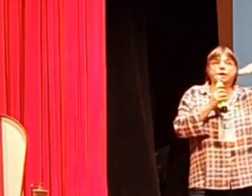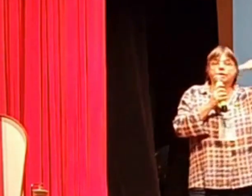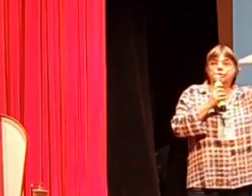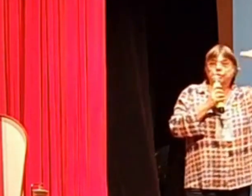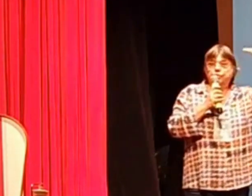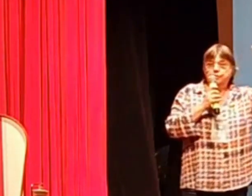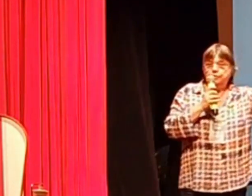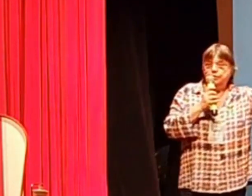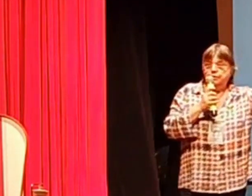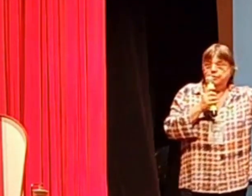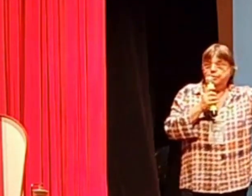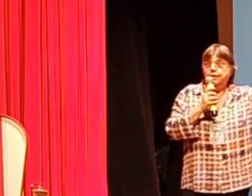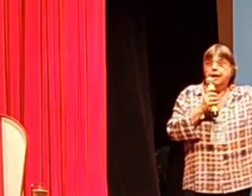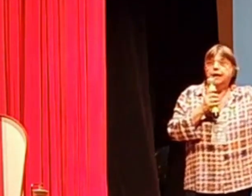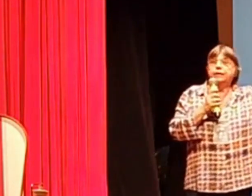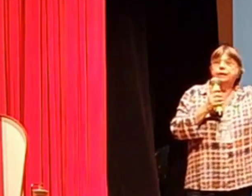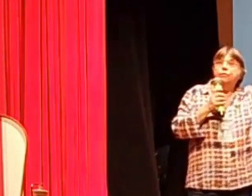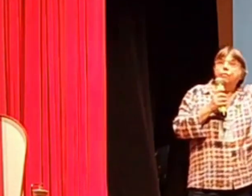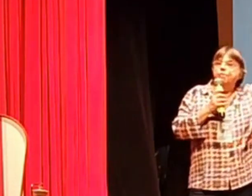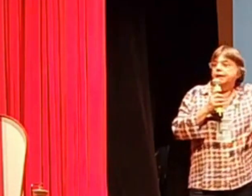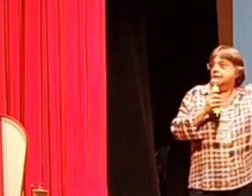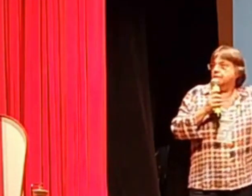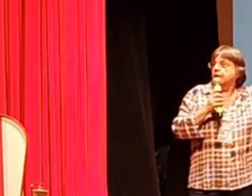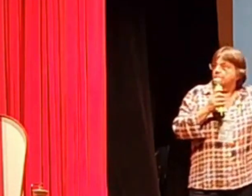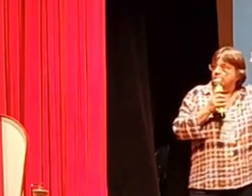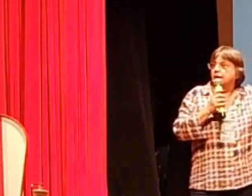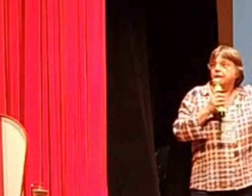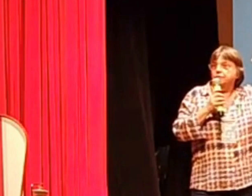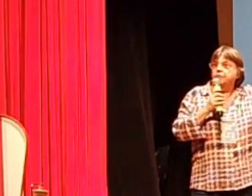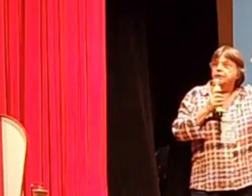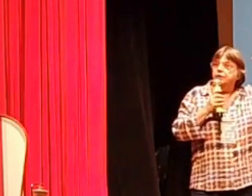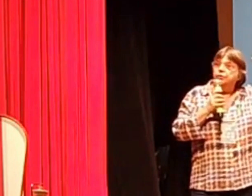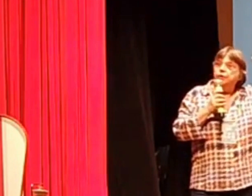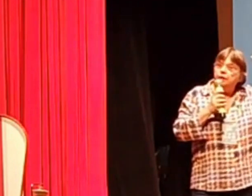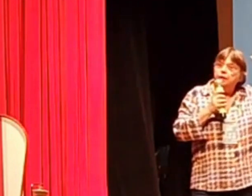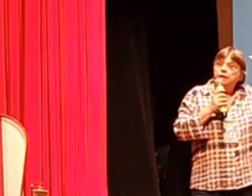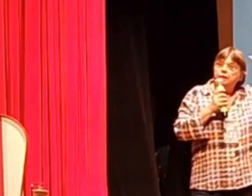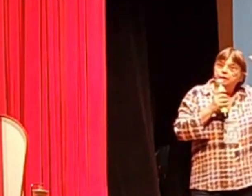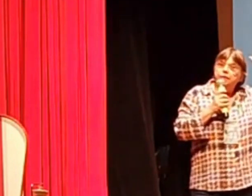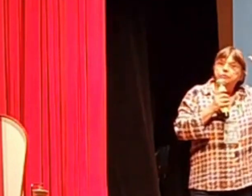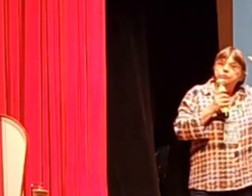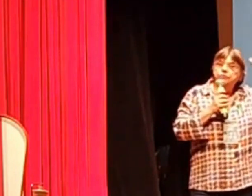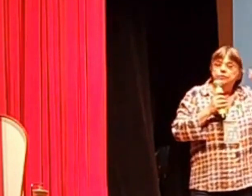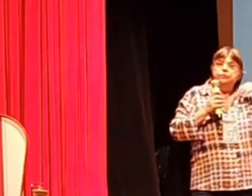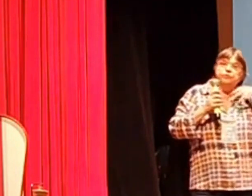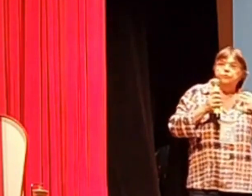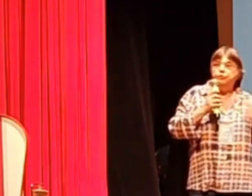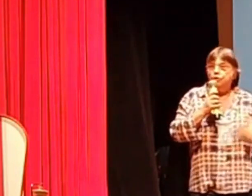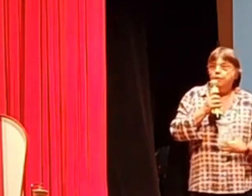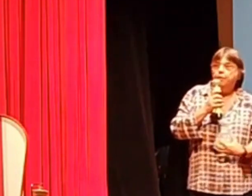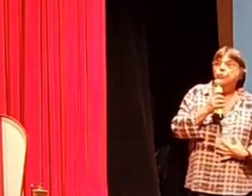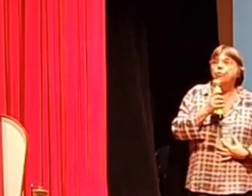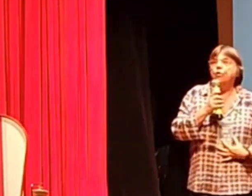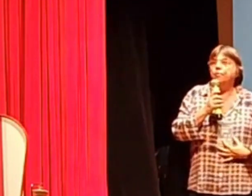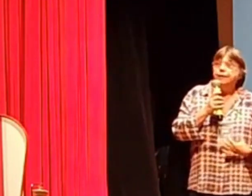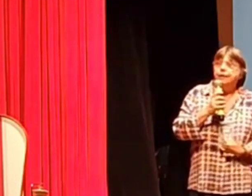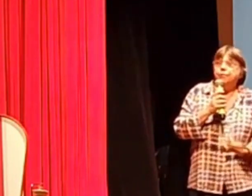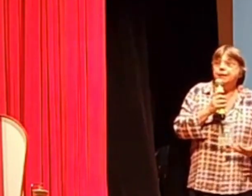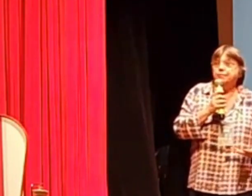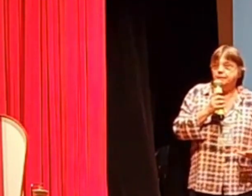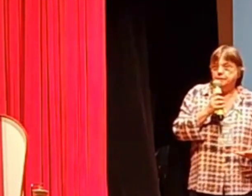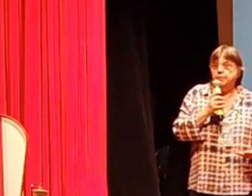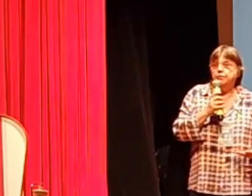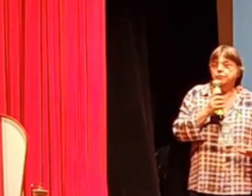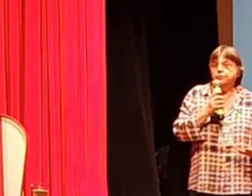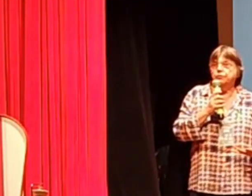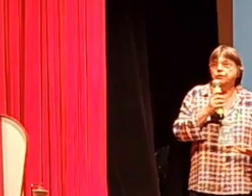seja, numa escoliose moderada que combina com aquele dado anterior de como o corpo, né, como é